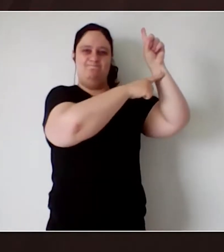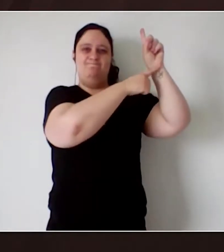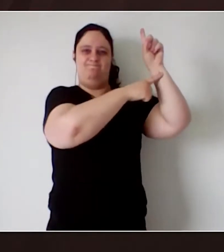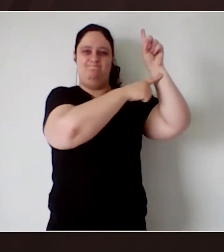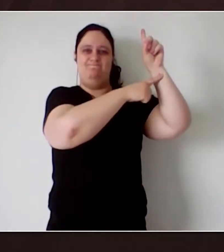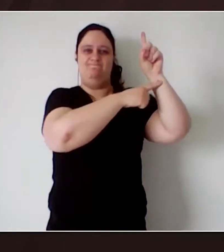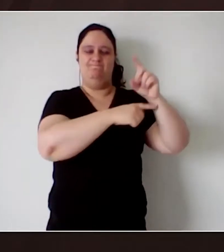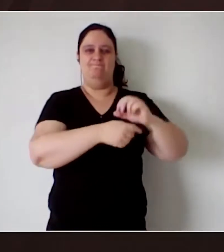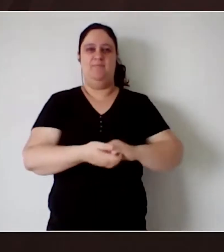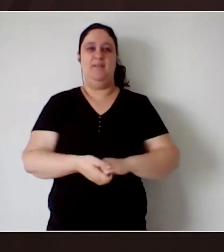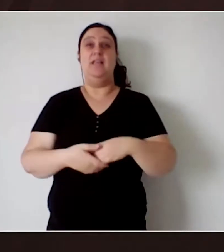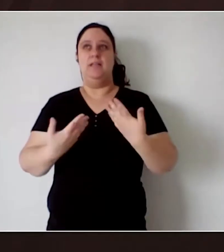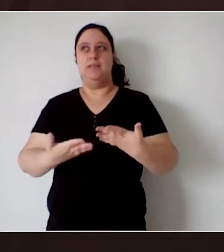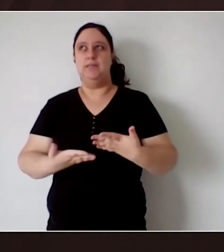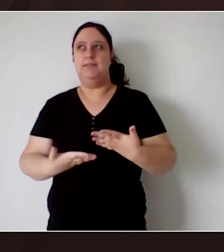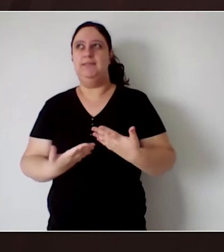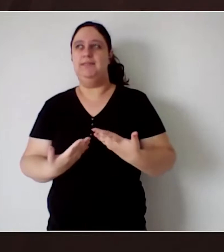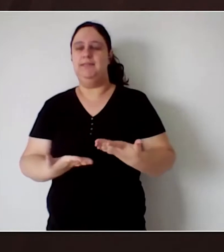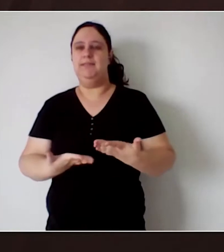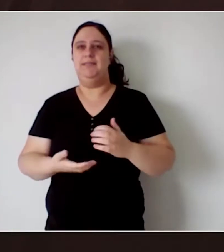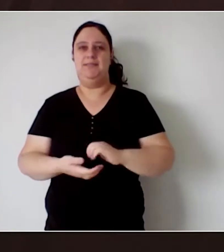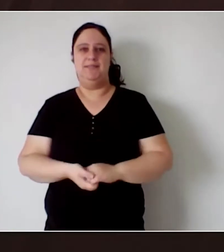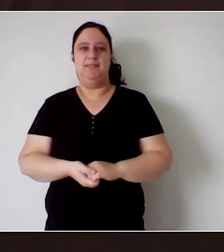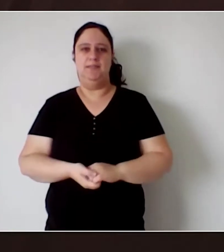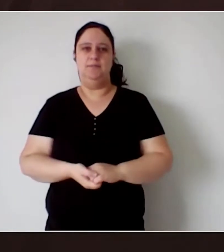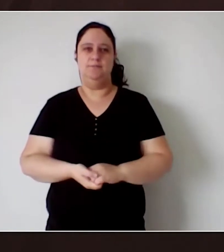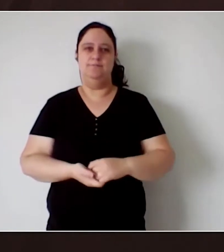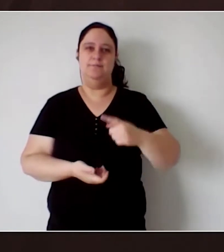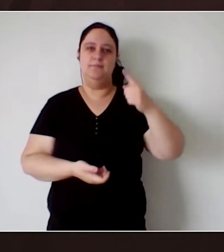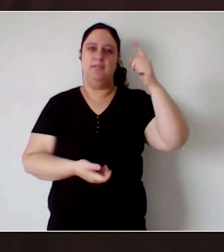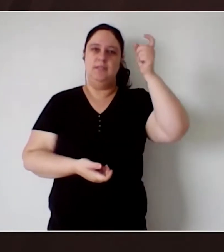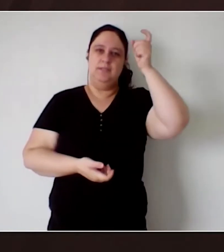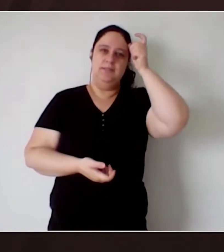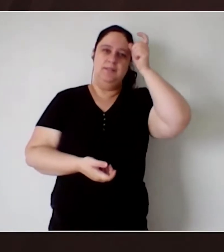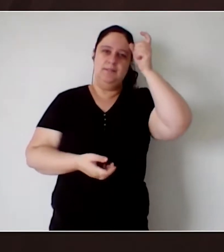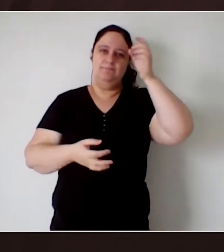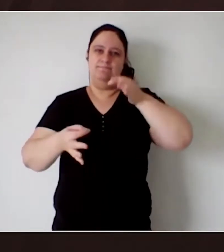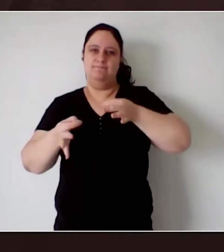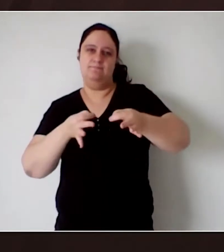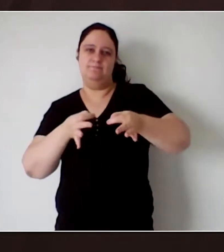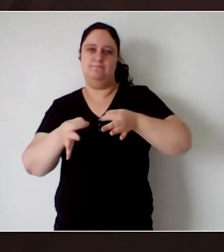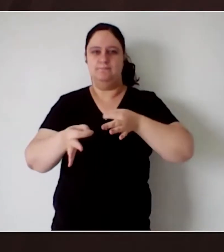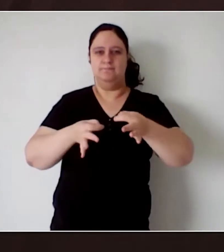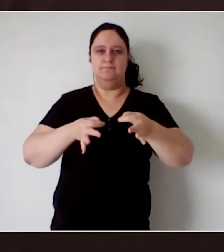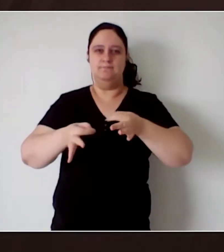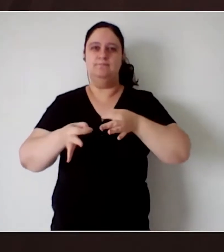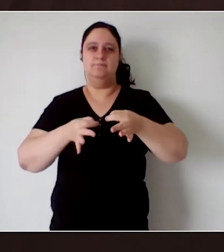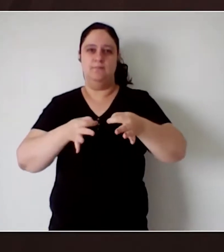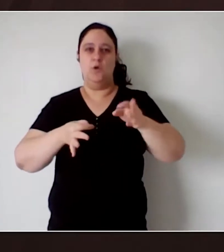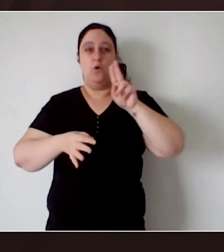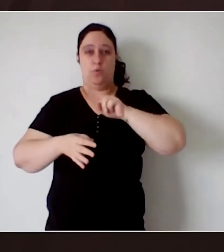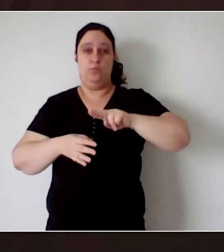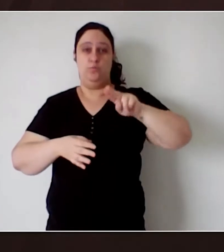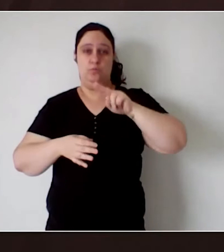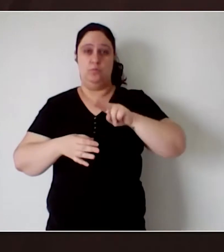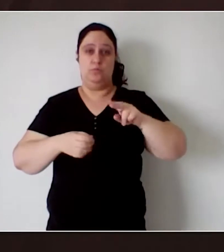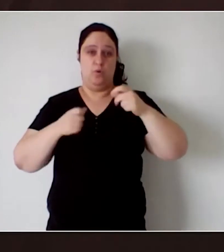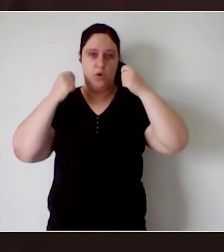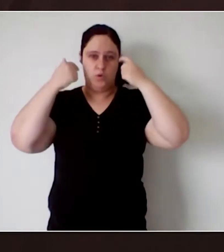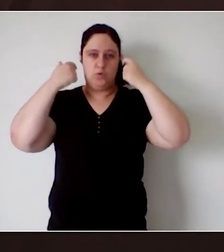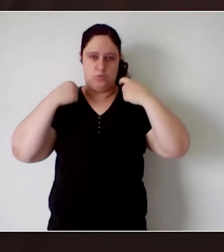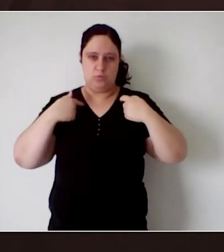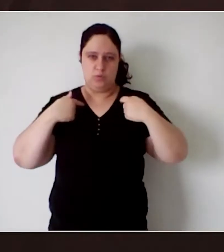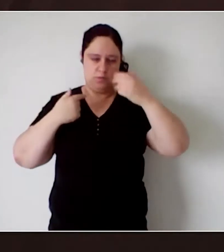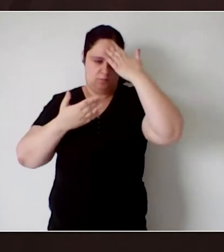ele logo usou os judeus que creram, judeus crentes, só